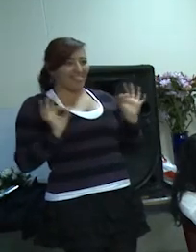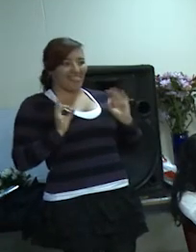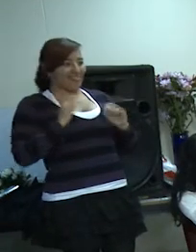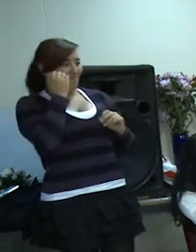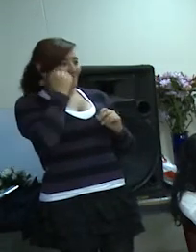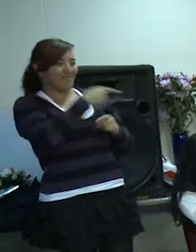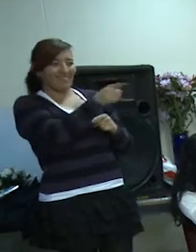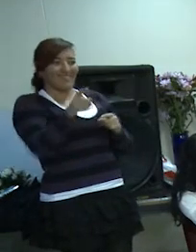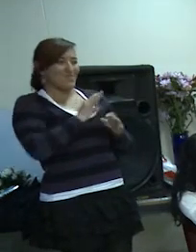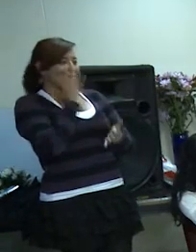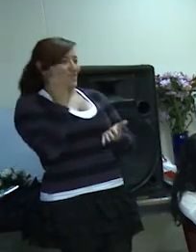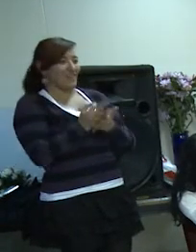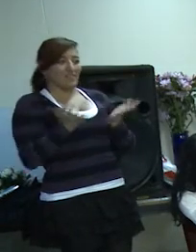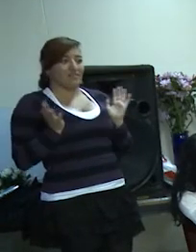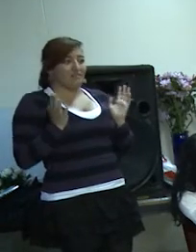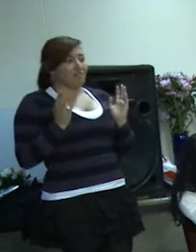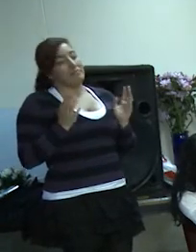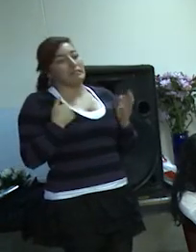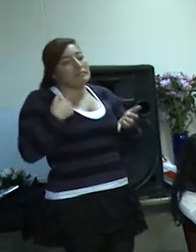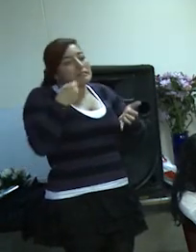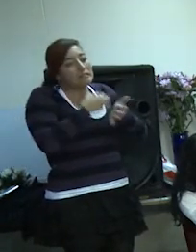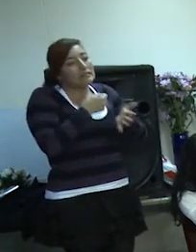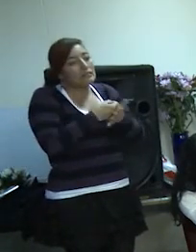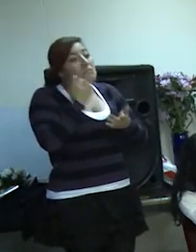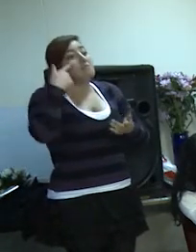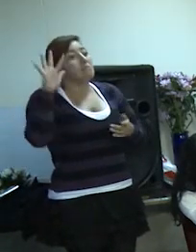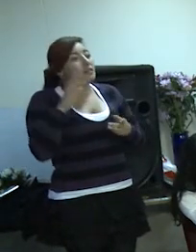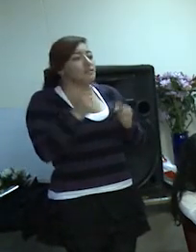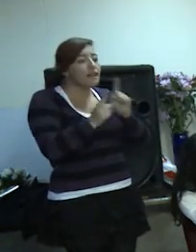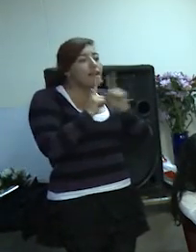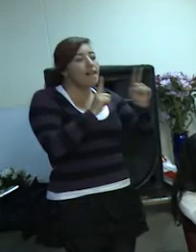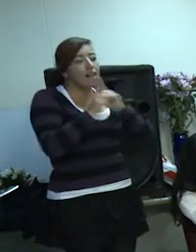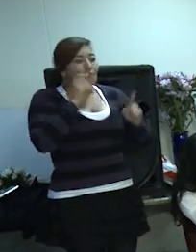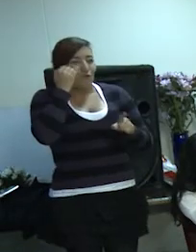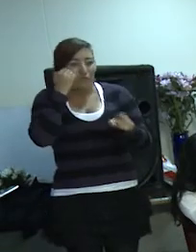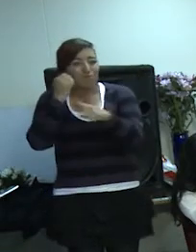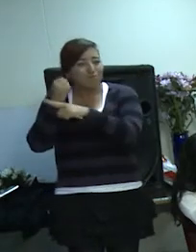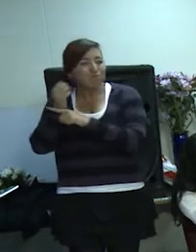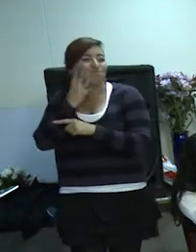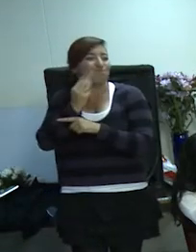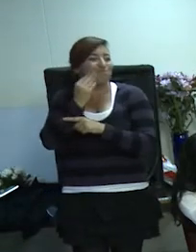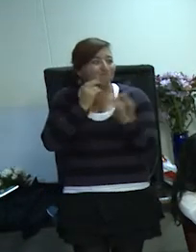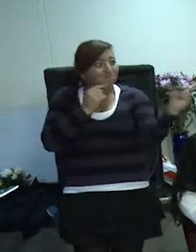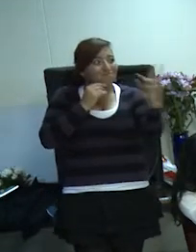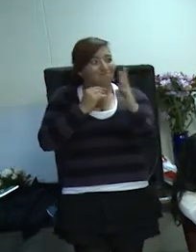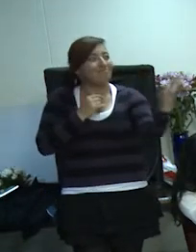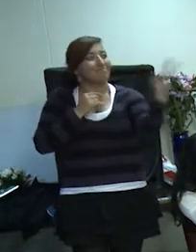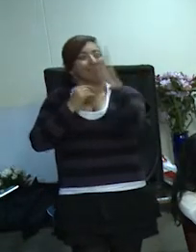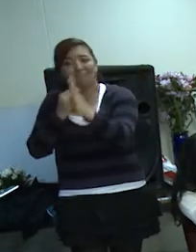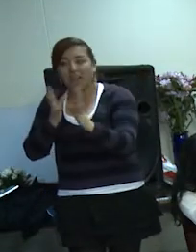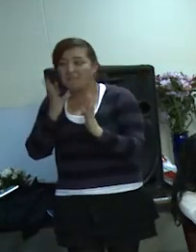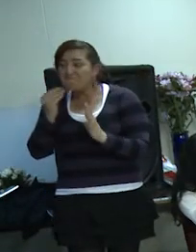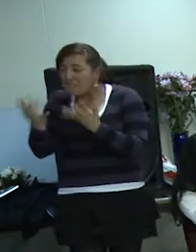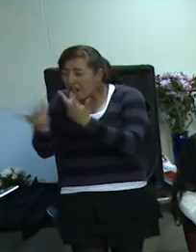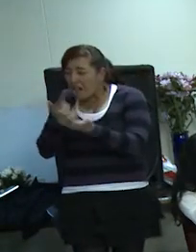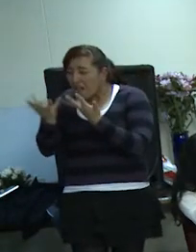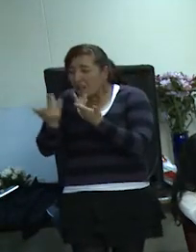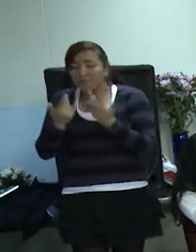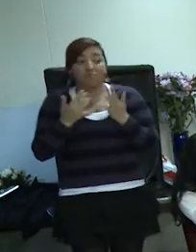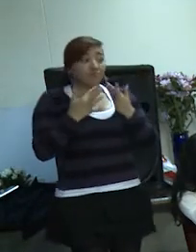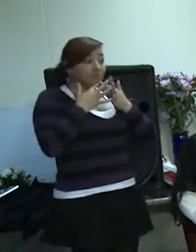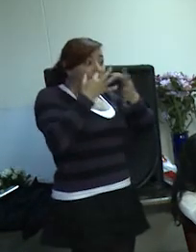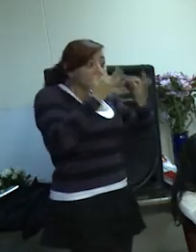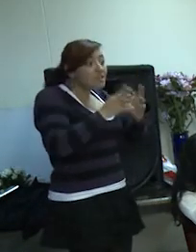tenerlas en el aula. Hemos tratado más es de dialogar con los maestros y maestras que han tenido la experiencia, pero déjenme decirles